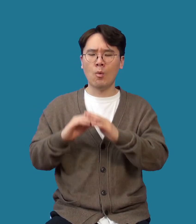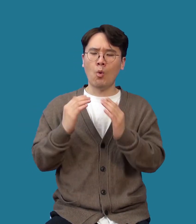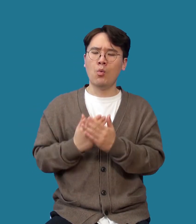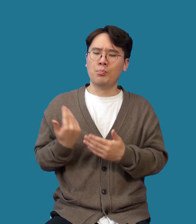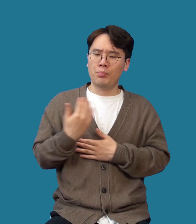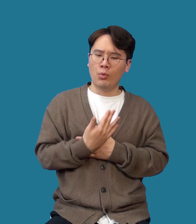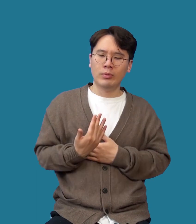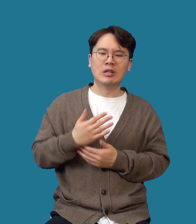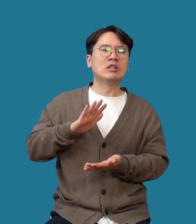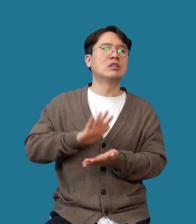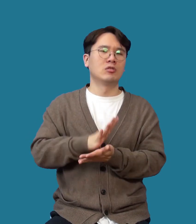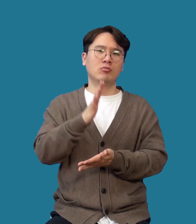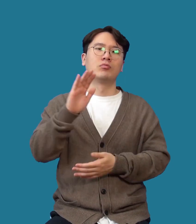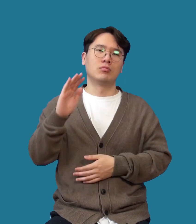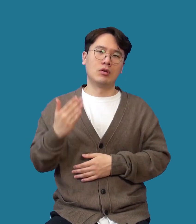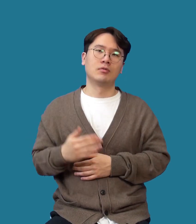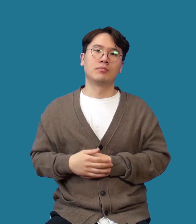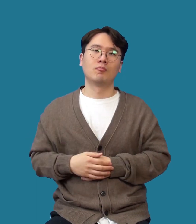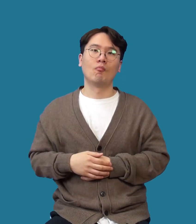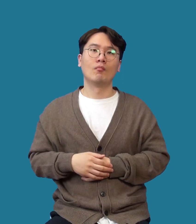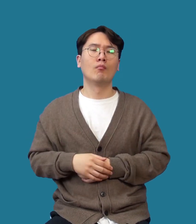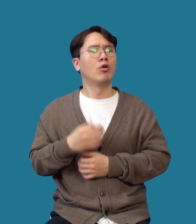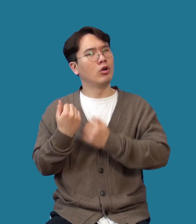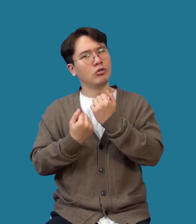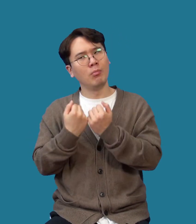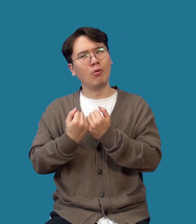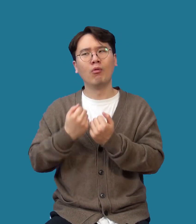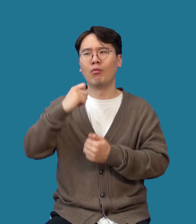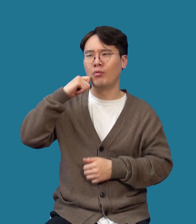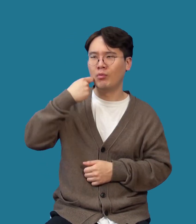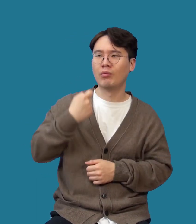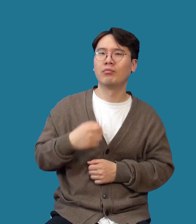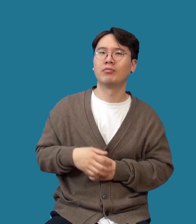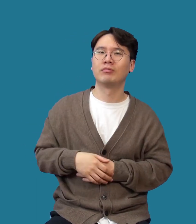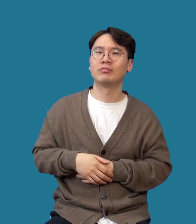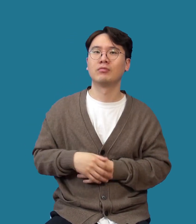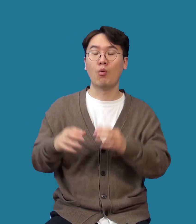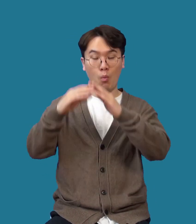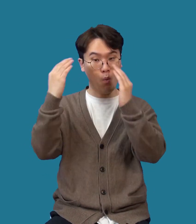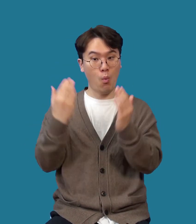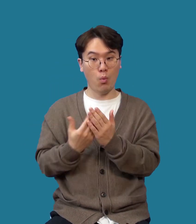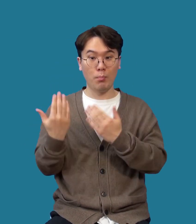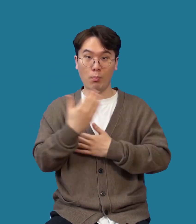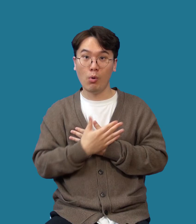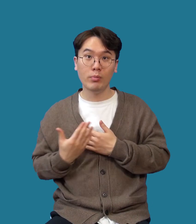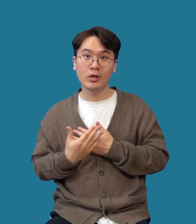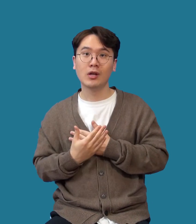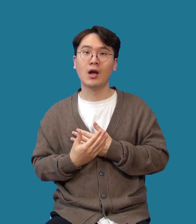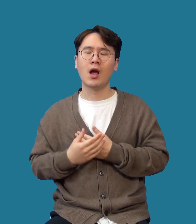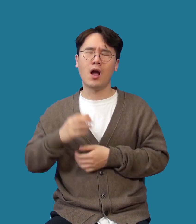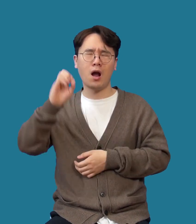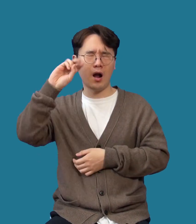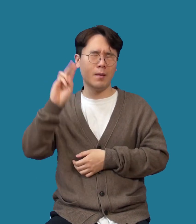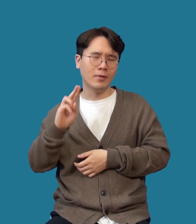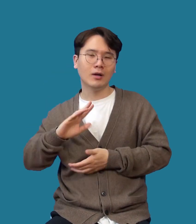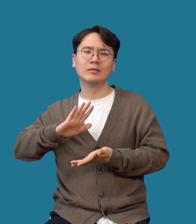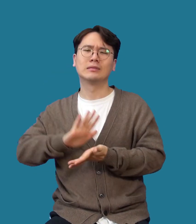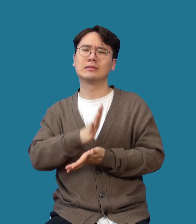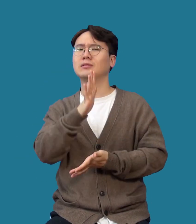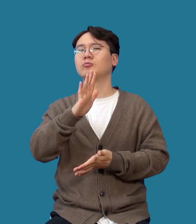불같이 뜨거워졌습니다. 그걸 뭐라고 설명을 해야 좋을지, 그냥 온몸이 불덩이같이